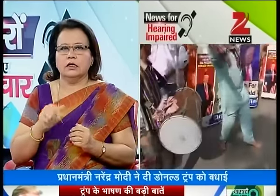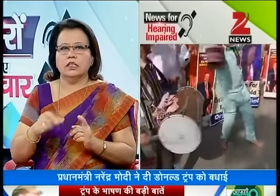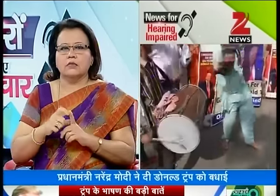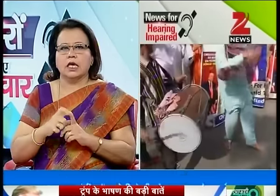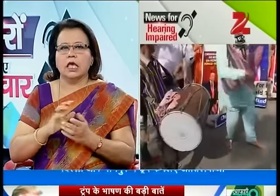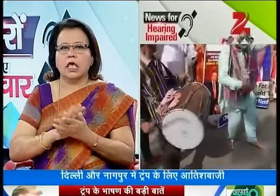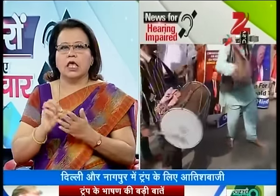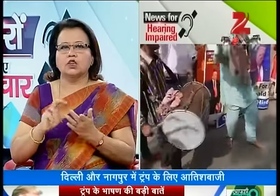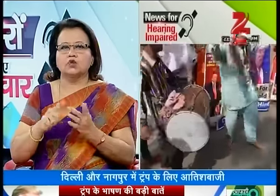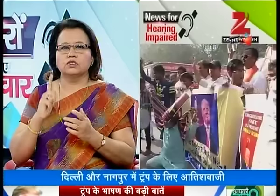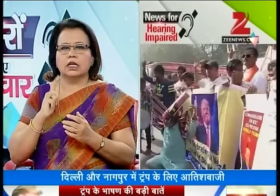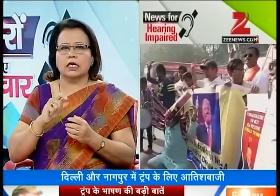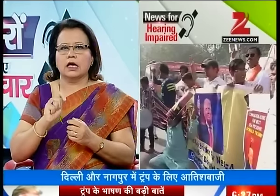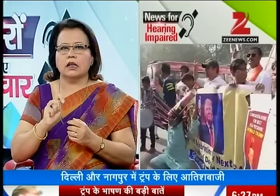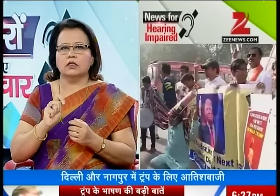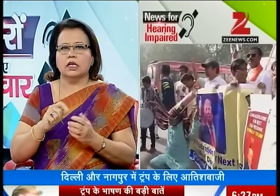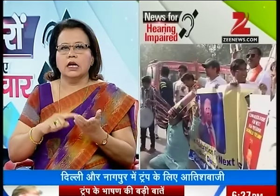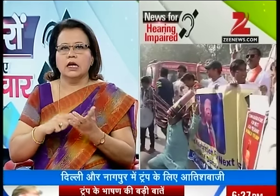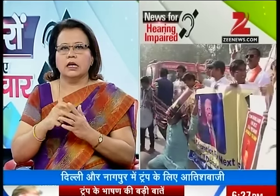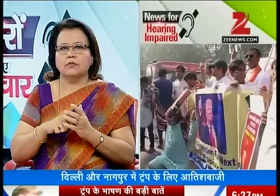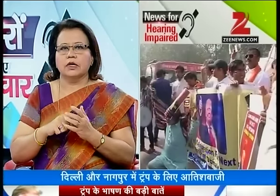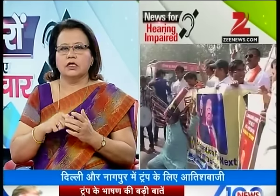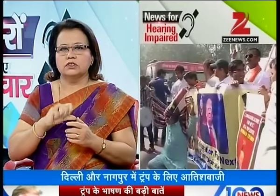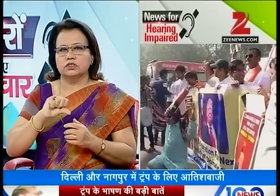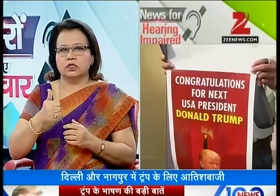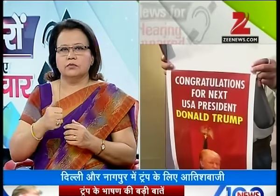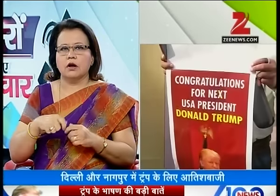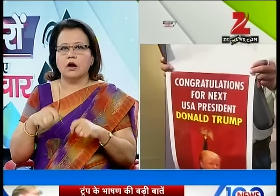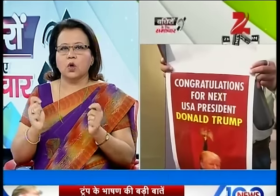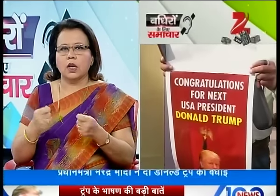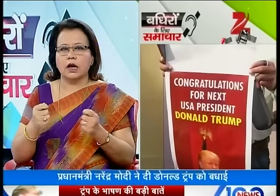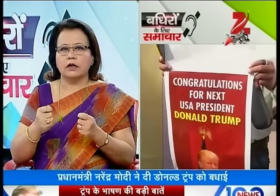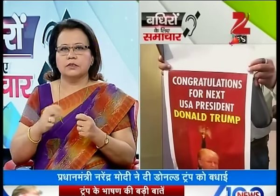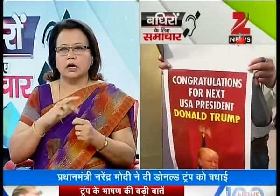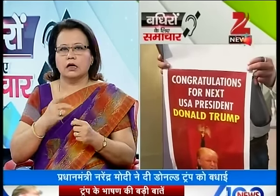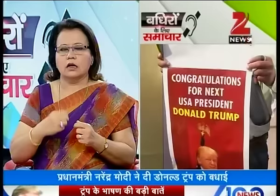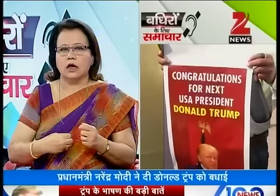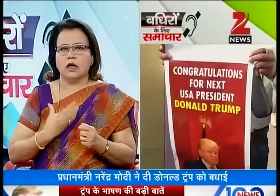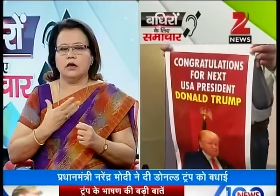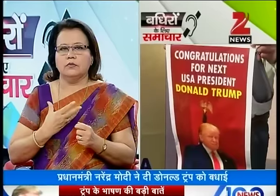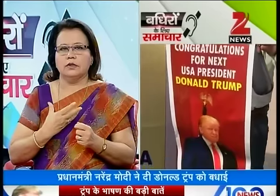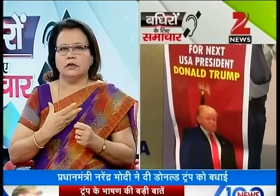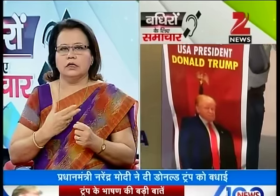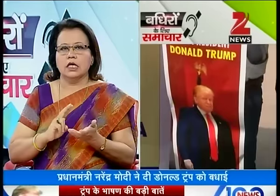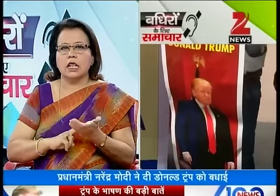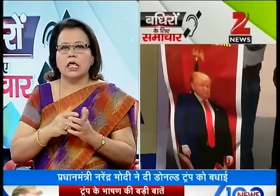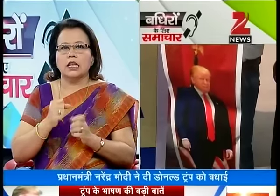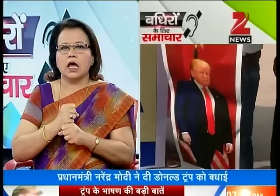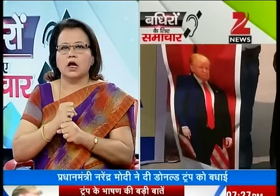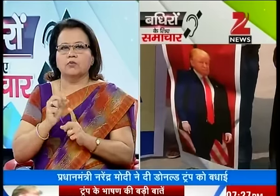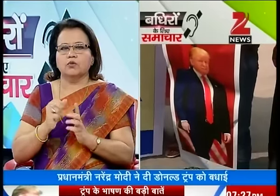है। दिल्ली में हिंदू सेना के कार्यकर्ताओं ने भी ट्रंप की जीत पर ढोल नगाड़े बजाकर जश्न